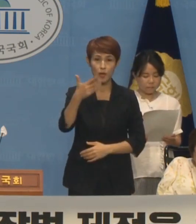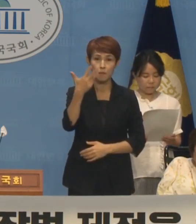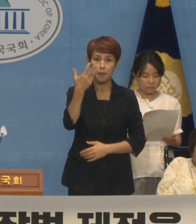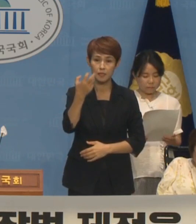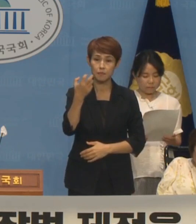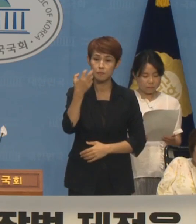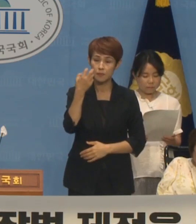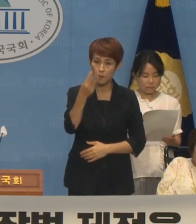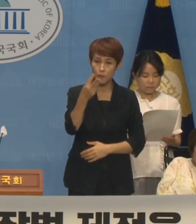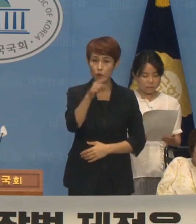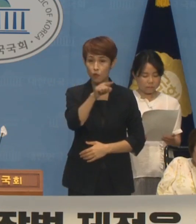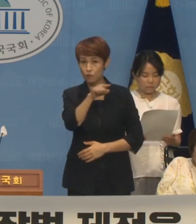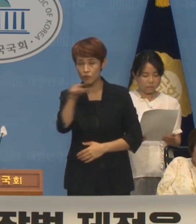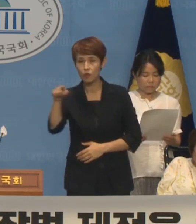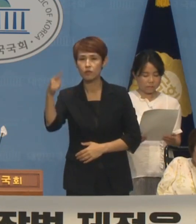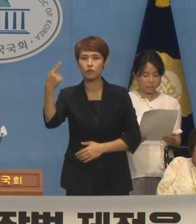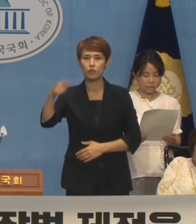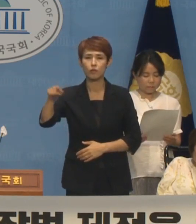1983년으로부터